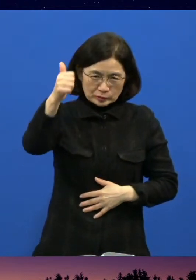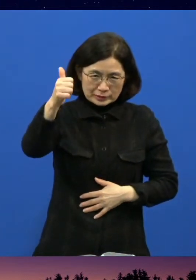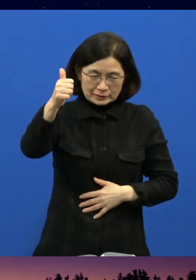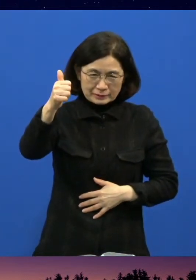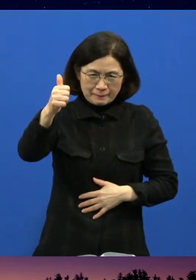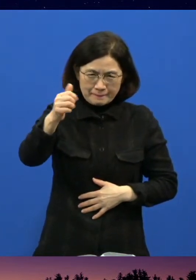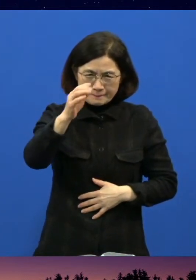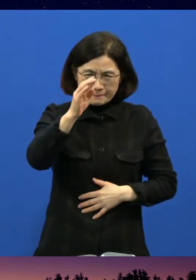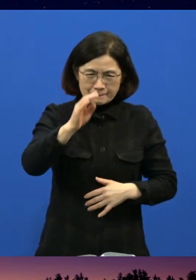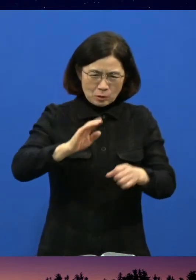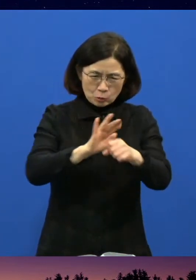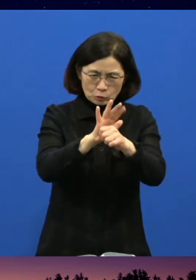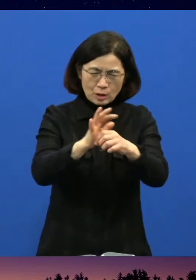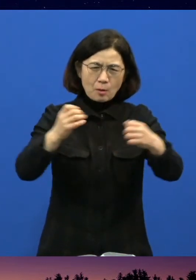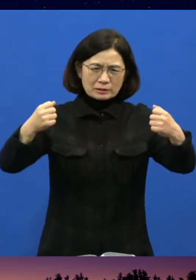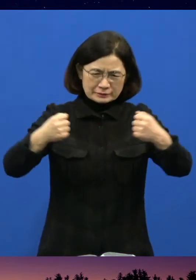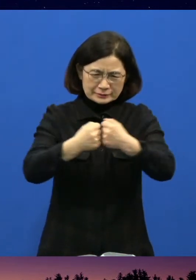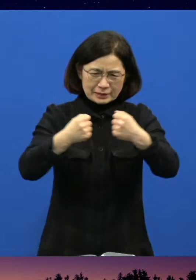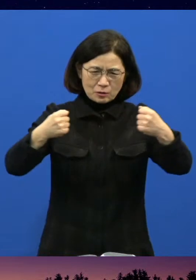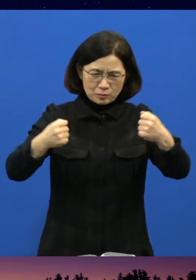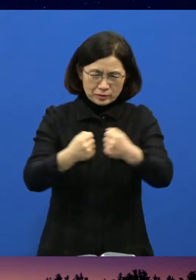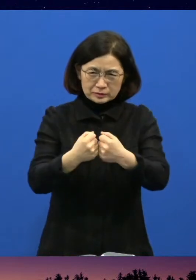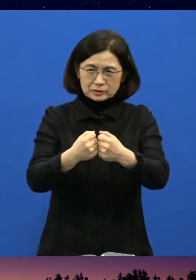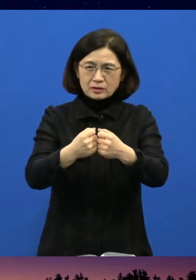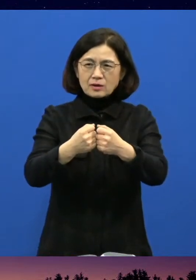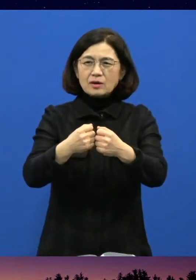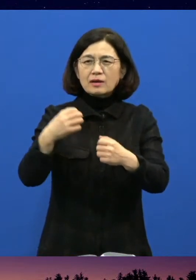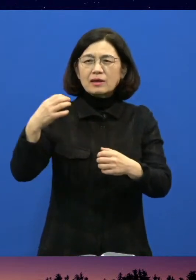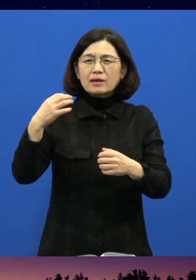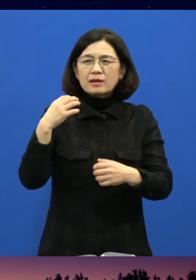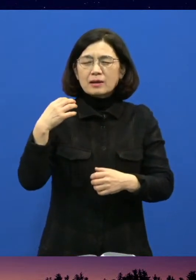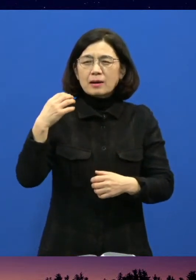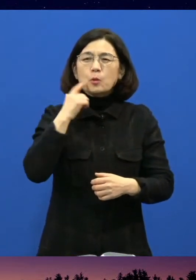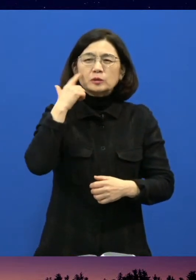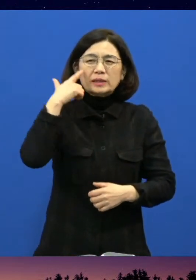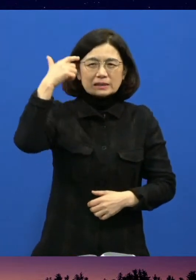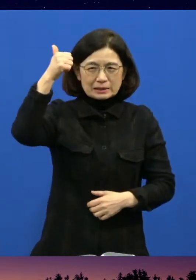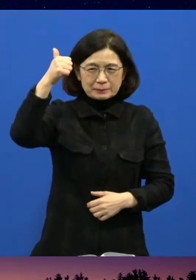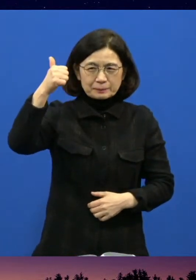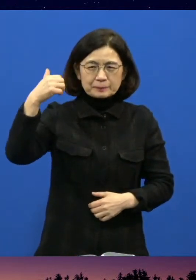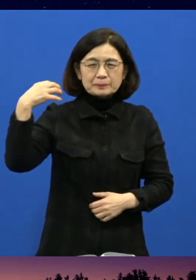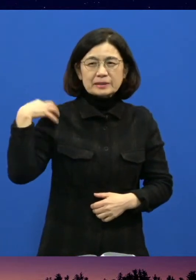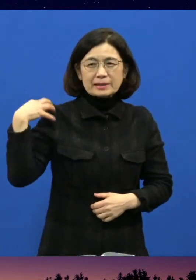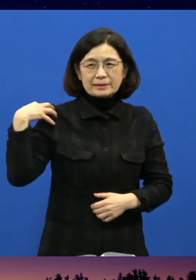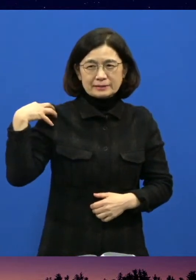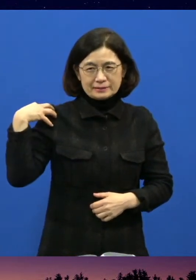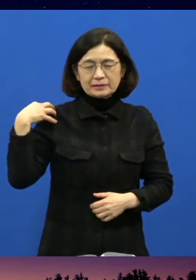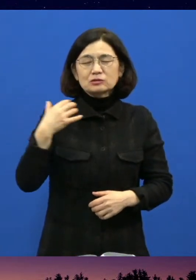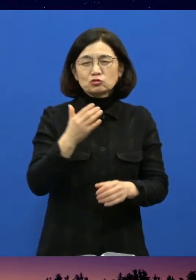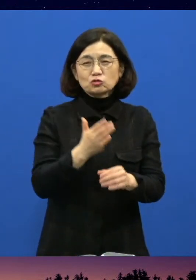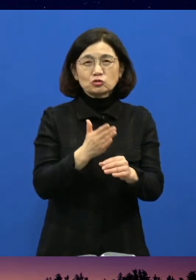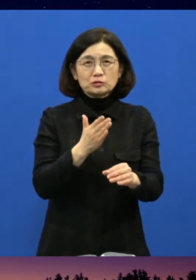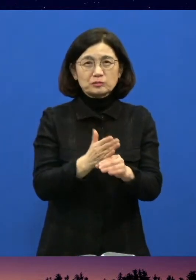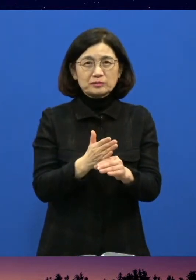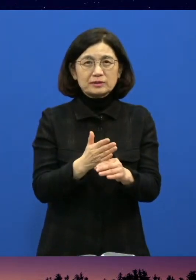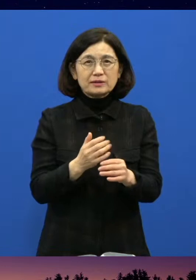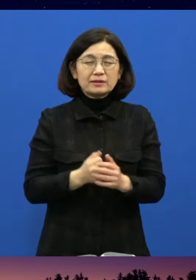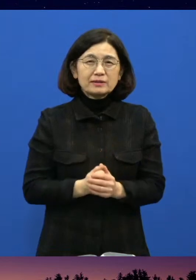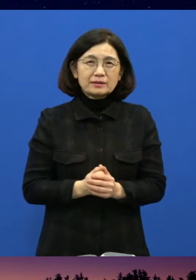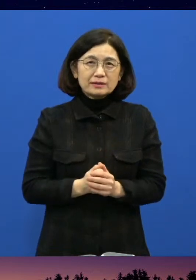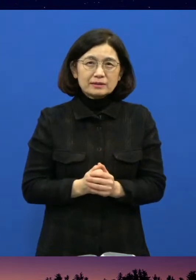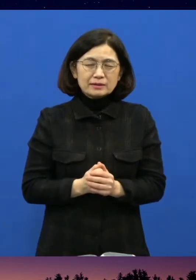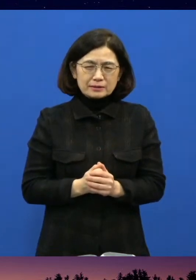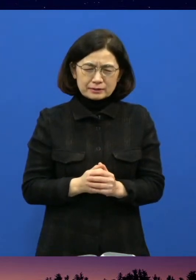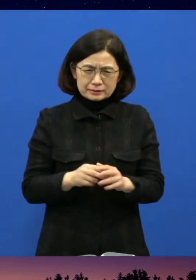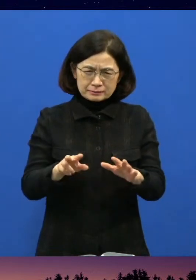교회를 기류를 보기도 하고 우리 교회를 보기도 하고 그러면서 뭐를 이렇게 딱 좀 치고 나가려고 그러면 또